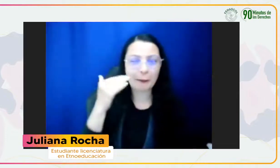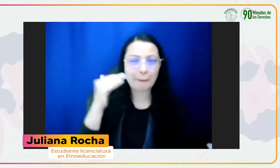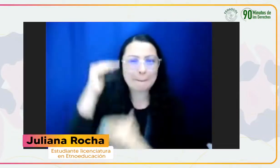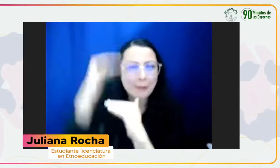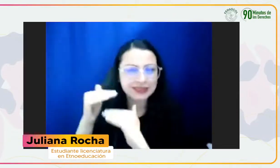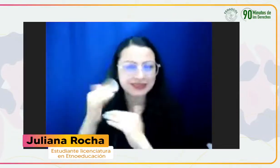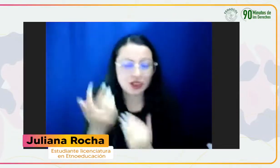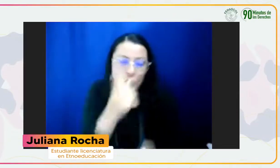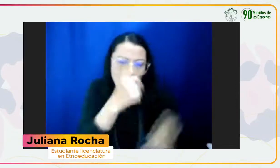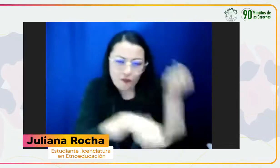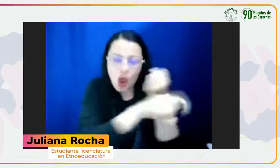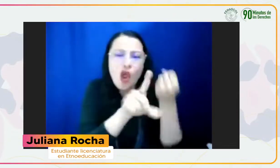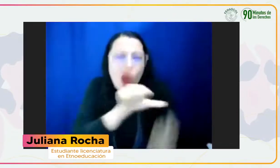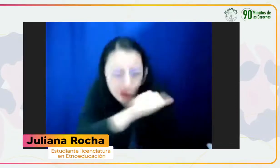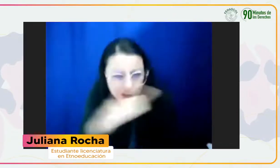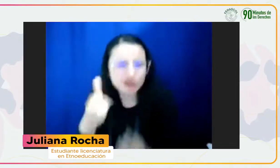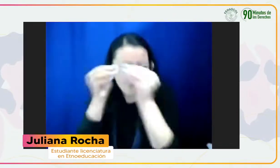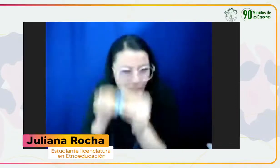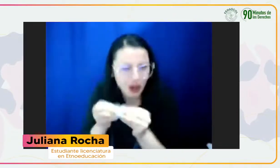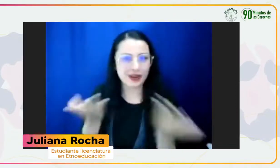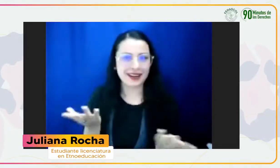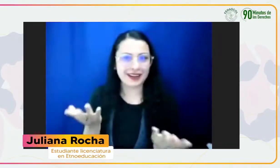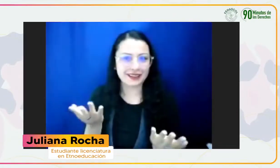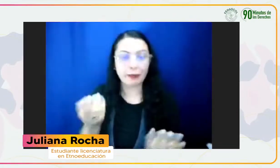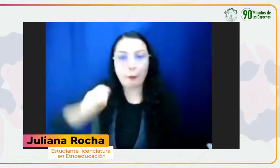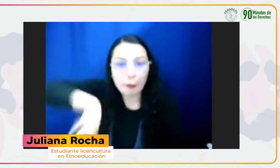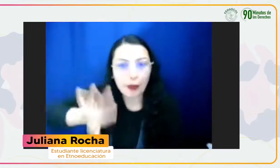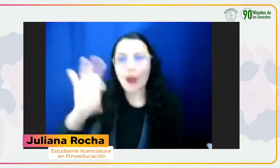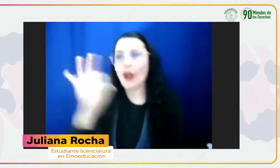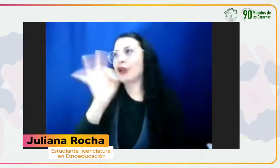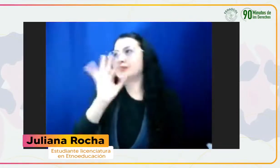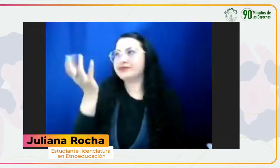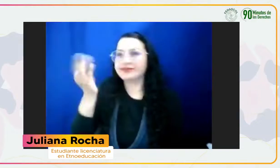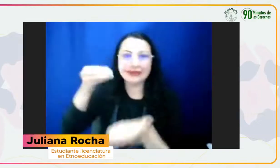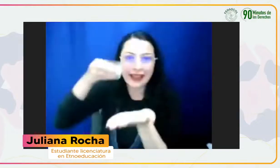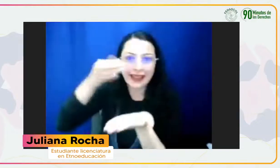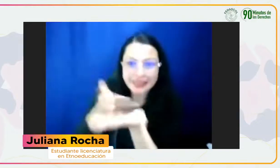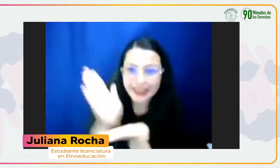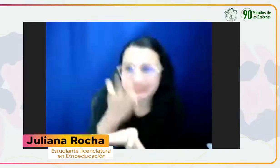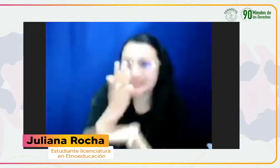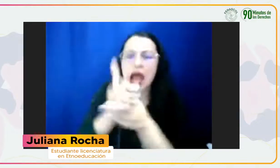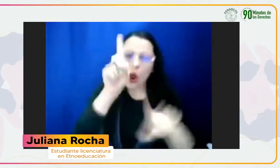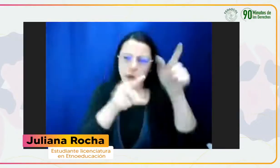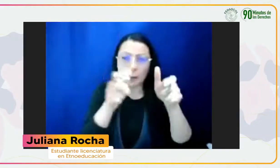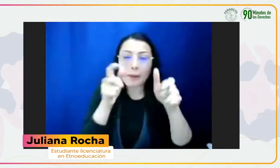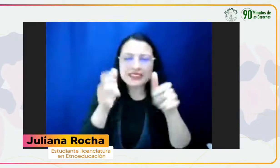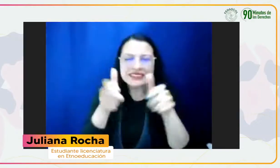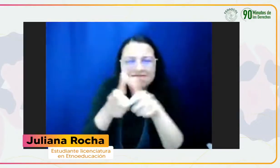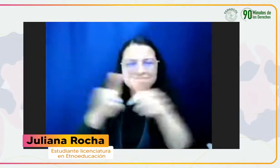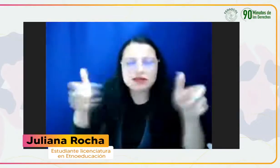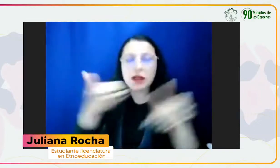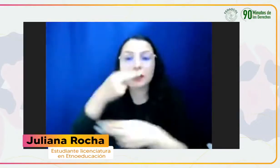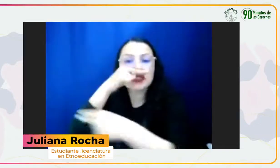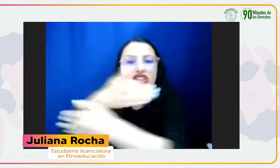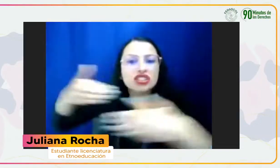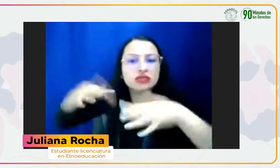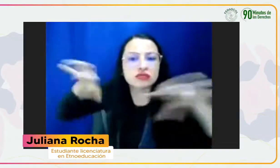por ejemplo. Pero es menor la participación de mujeres, no solo en fútbol, sino en otros espacios. Nosotros, en los otros